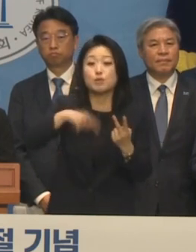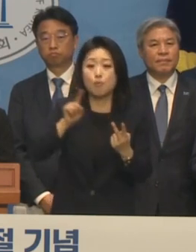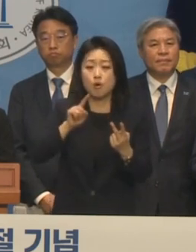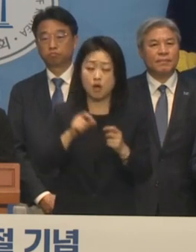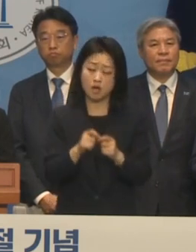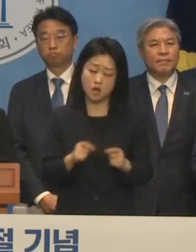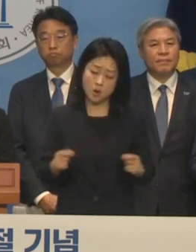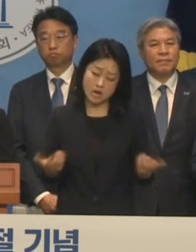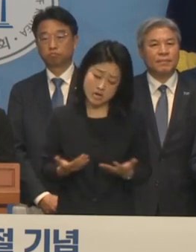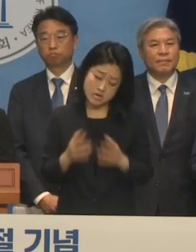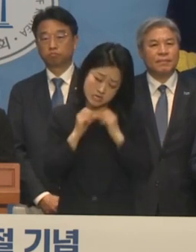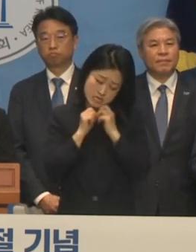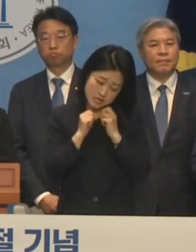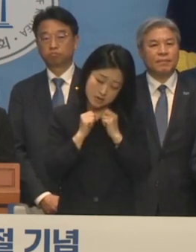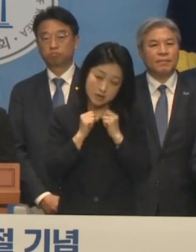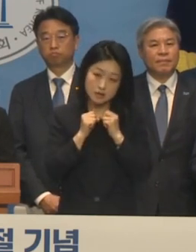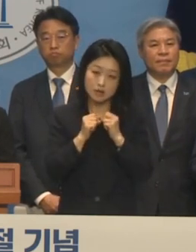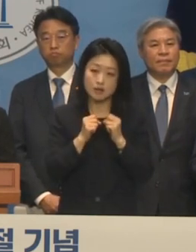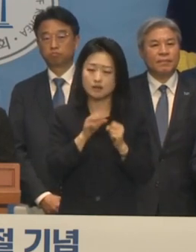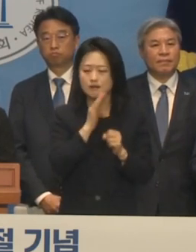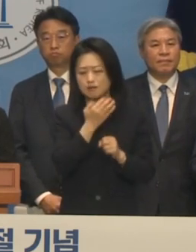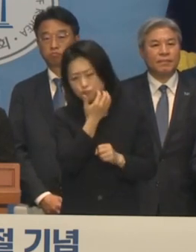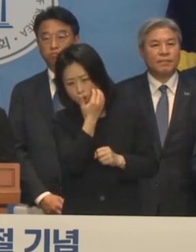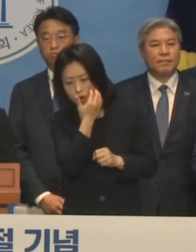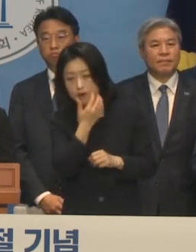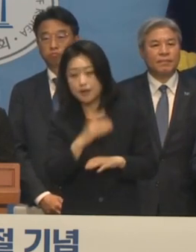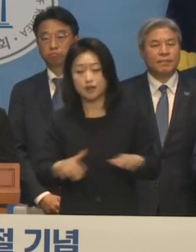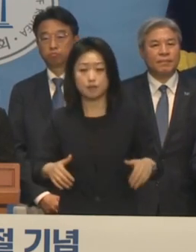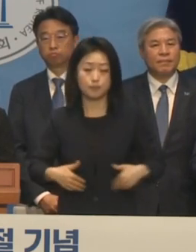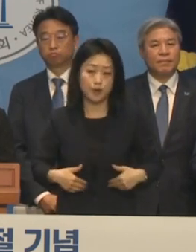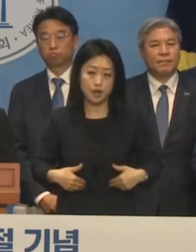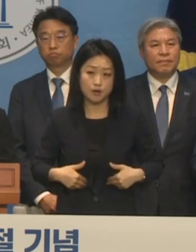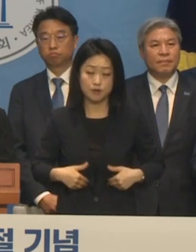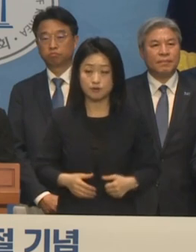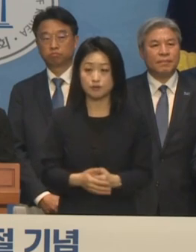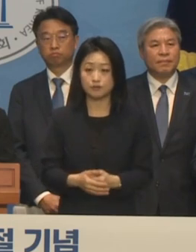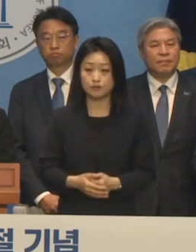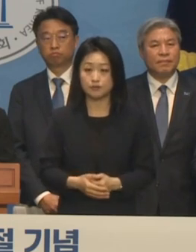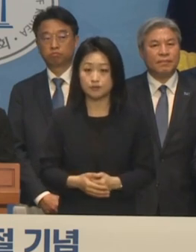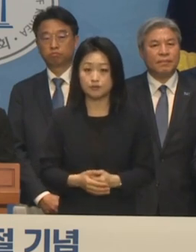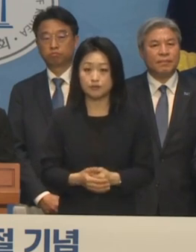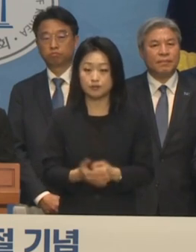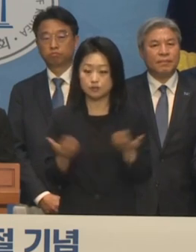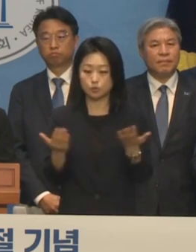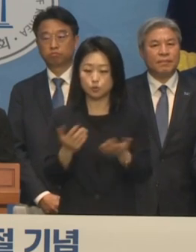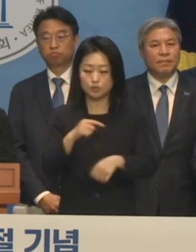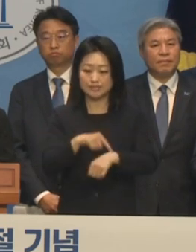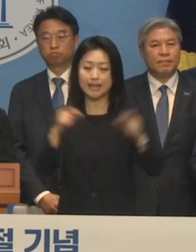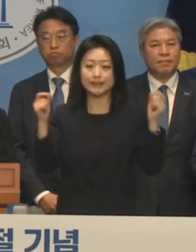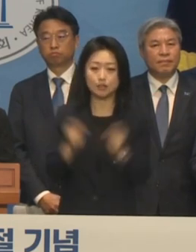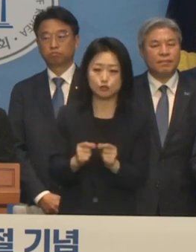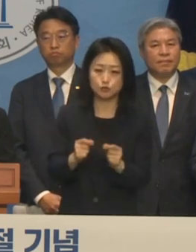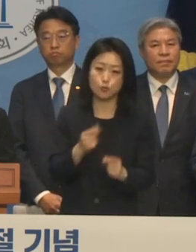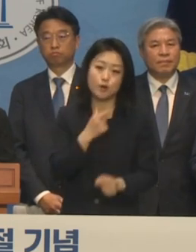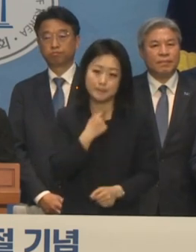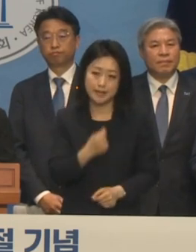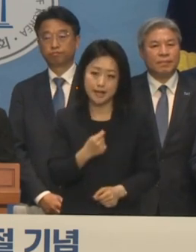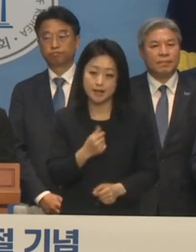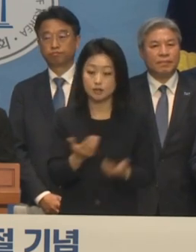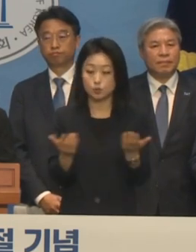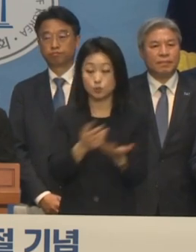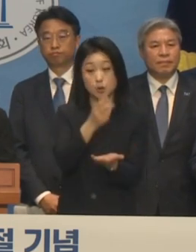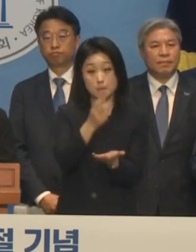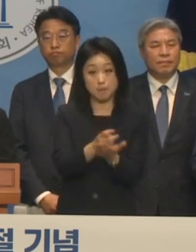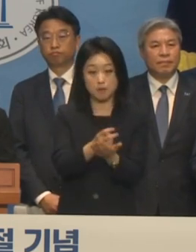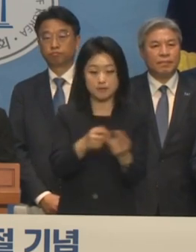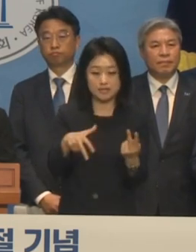오명을 극복하고 조건 하향 없는 노동시간 단축을 추진하겠습니다. 노조법